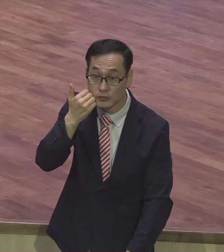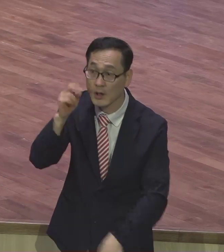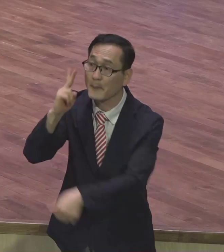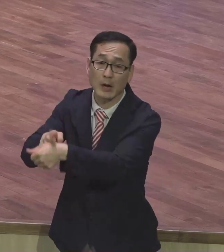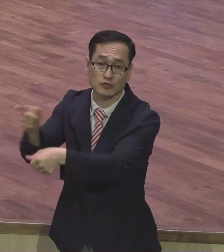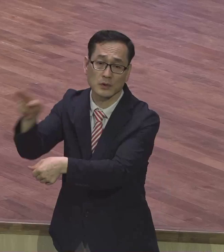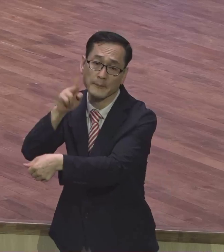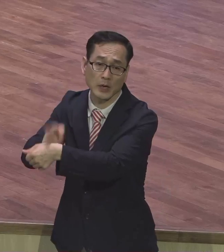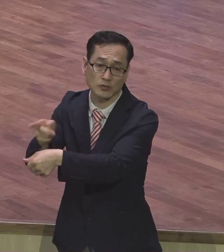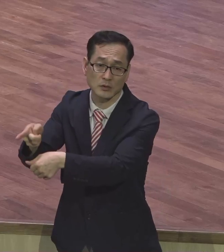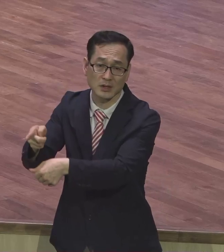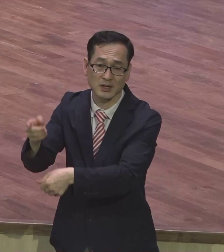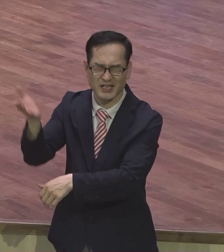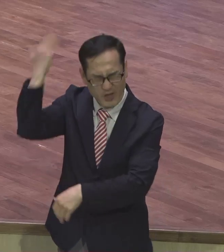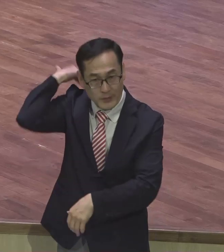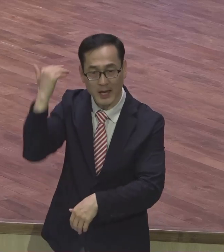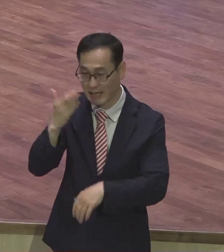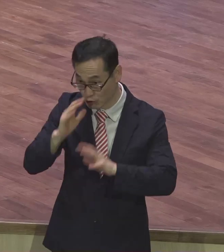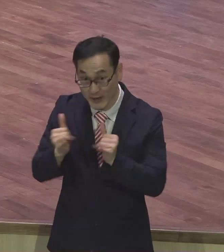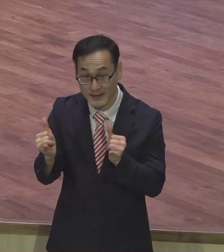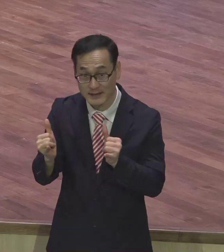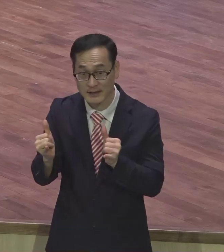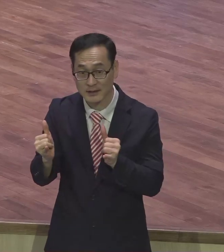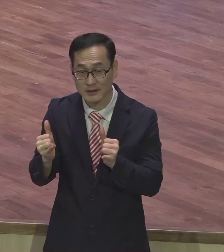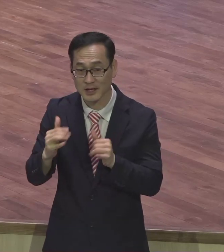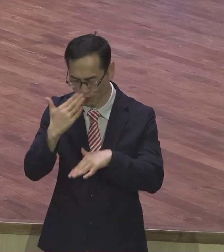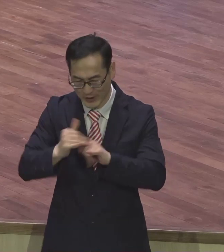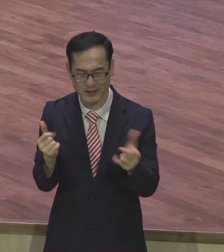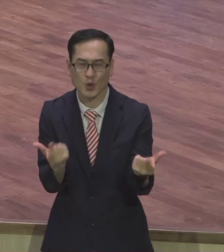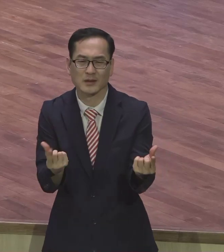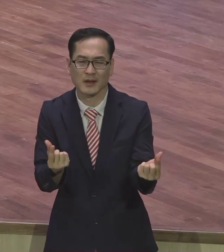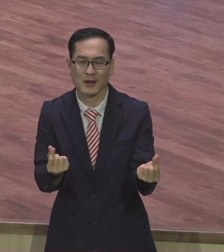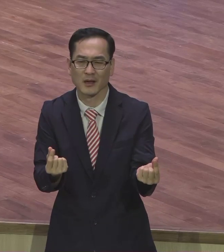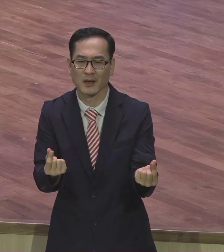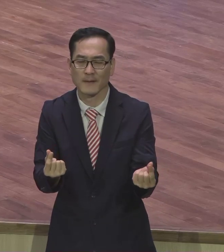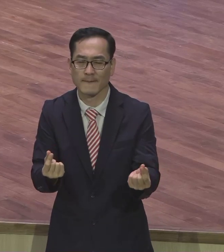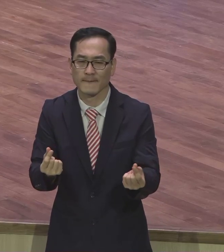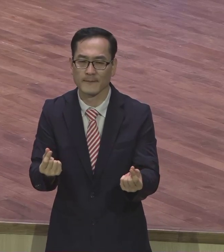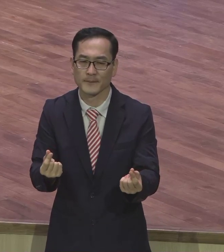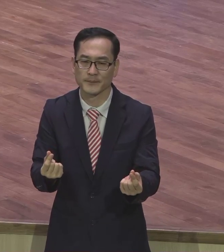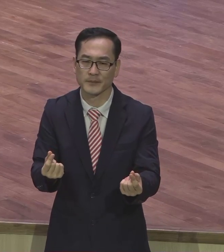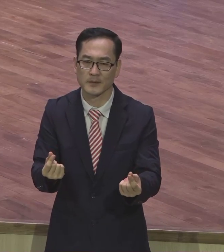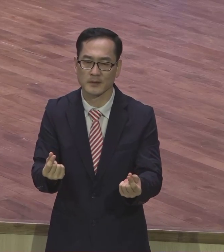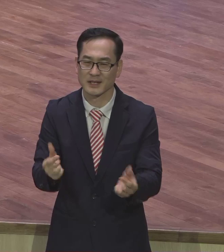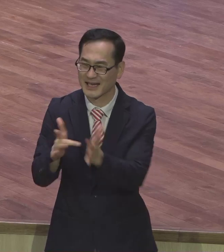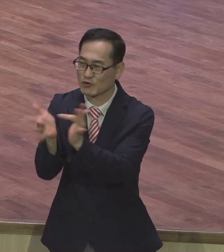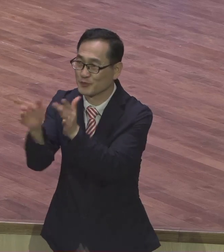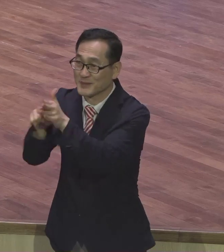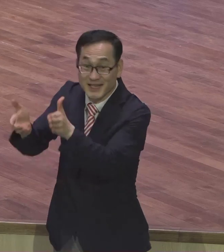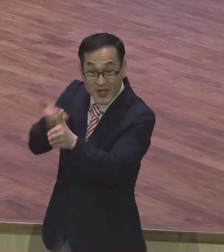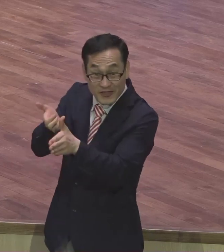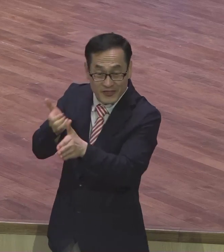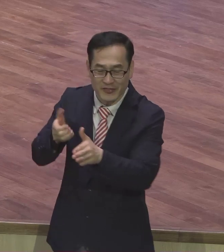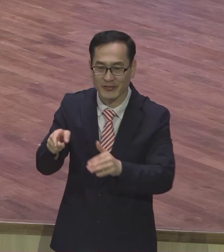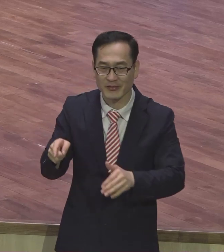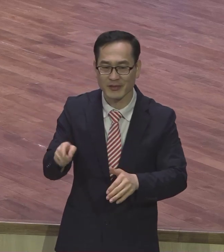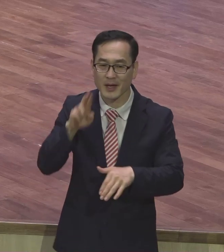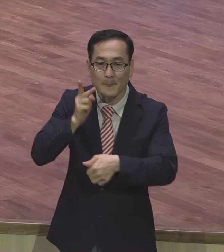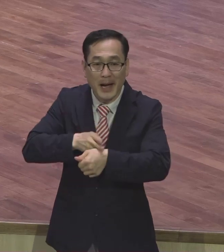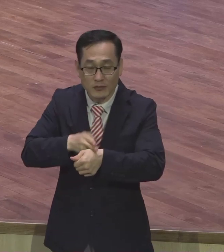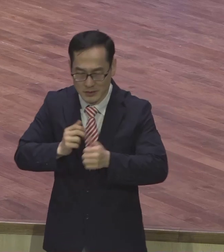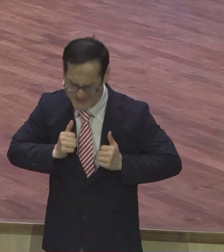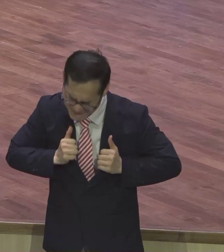유대국이 있었어요 얼마나 열심을 냈느냐 요즘으로 말하면요 사도 바울은